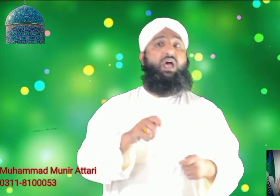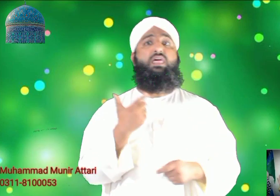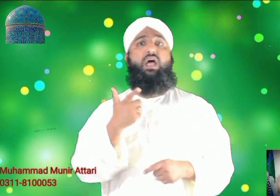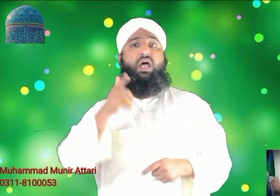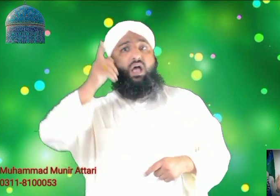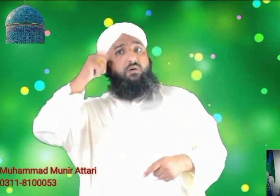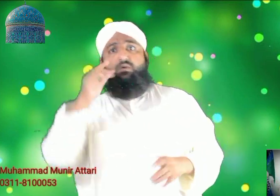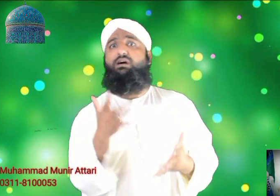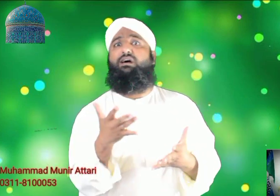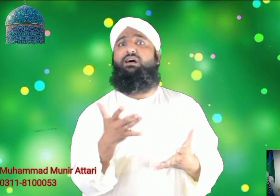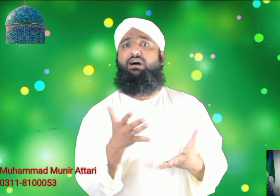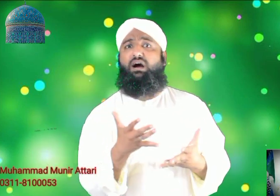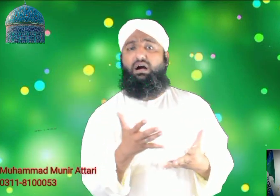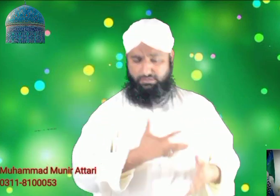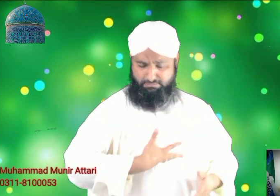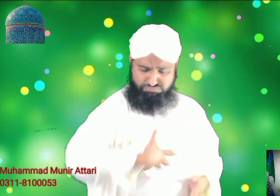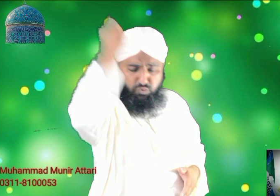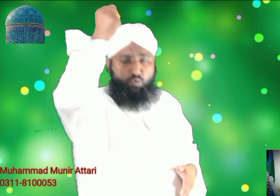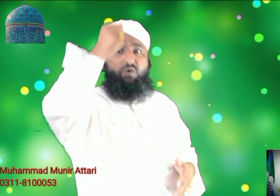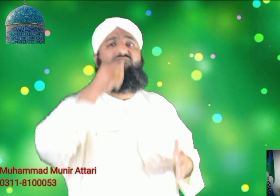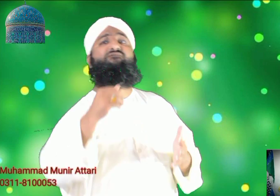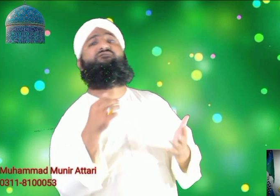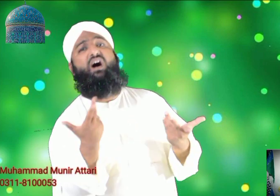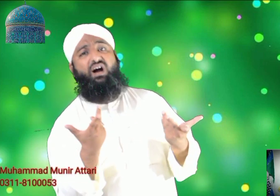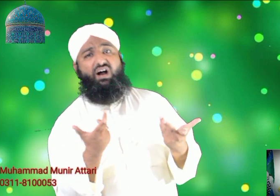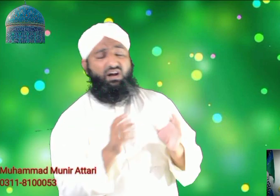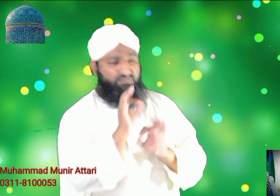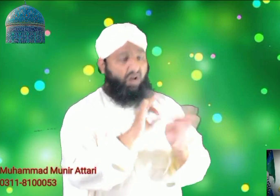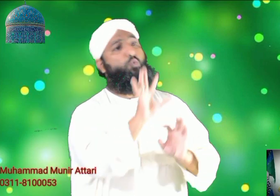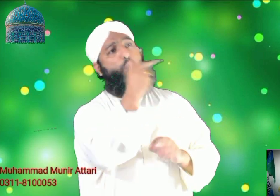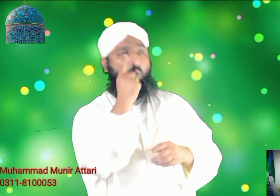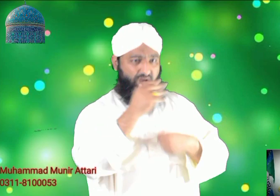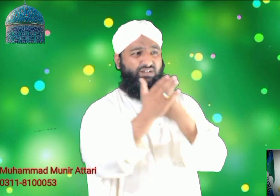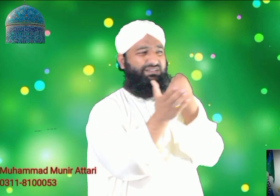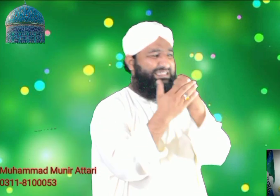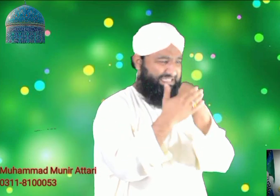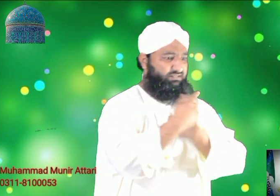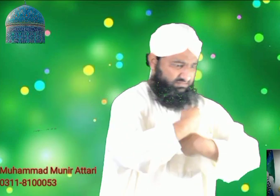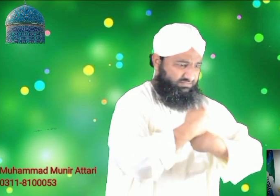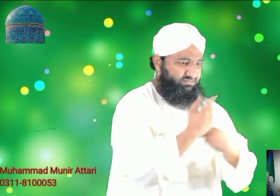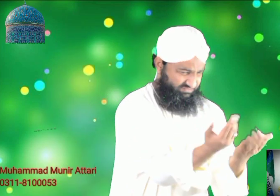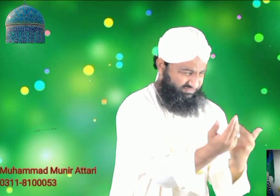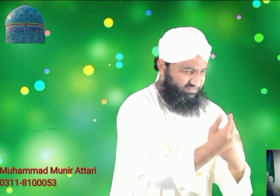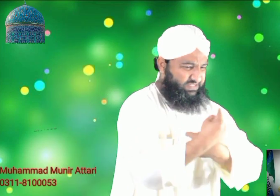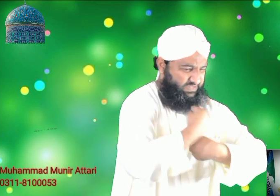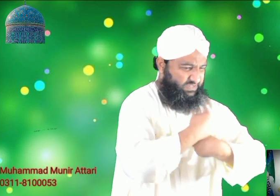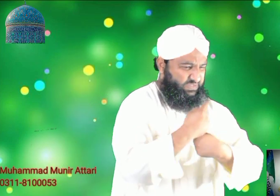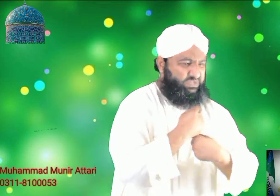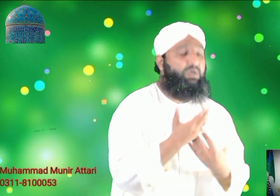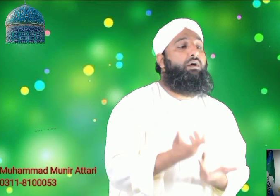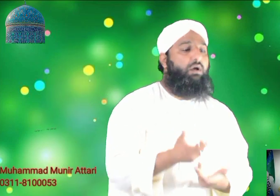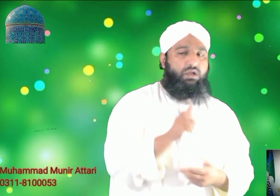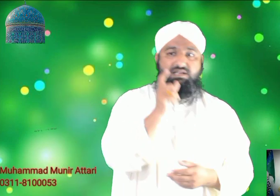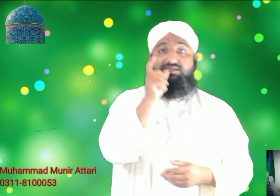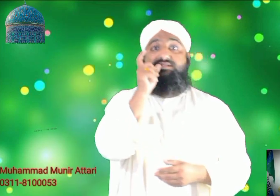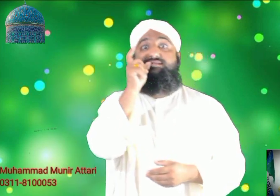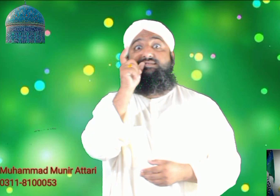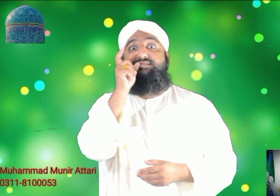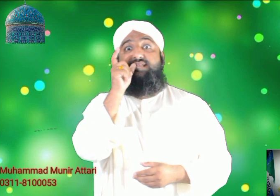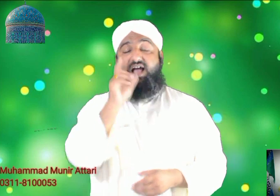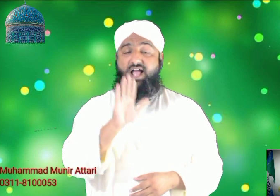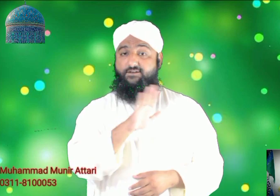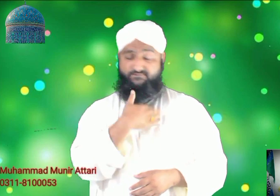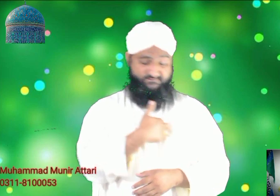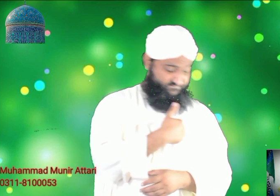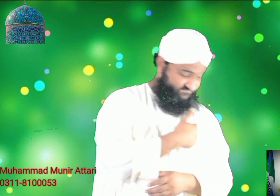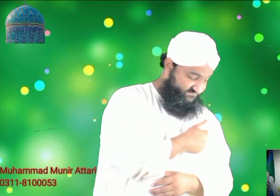سکتا ہے؟ کسی نے سمجھنے کی بھی کوشش کی کہ حضرت بتائیں کیا طریقہ ہے جس سے ایمان چھن جائے گا؟ جی ہاں، شیطان آخری وقت تک